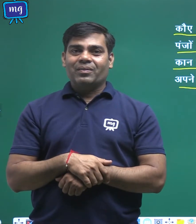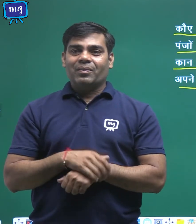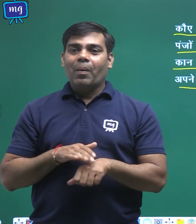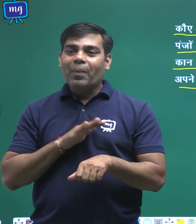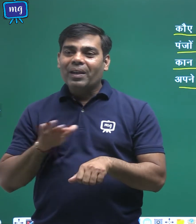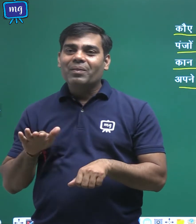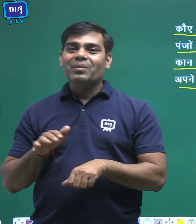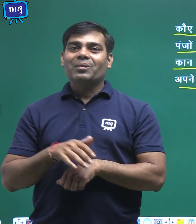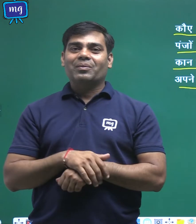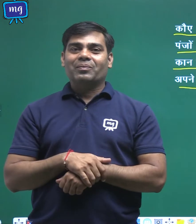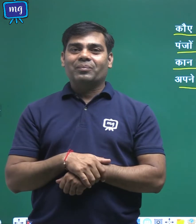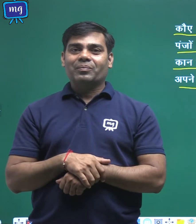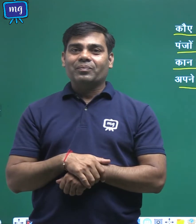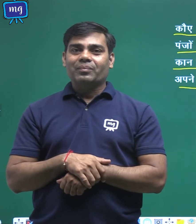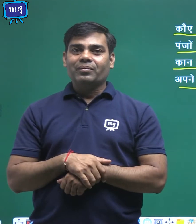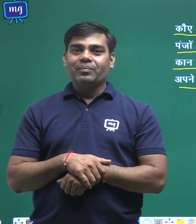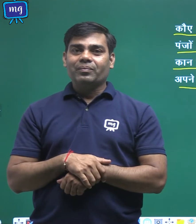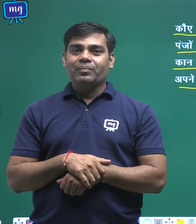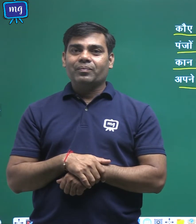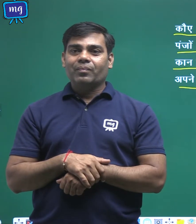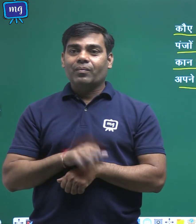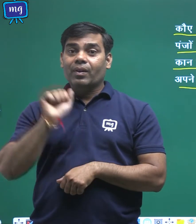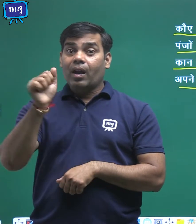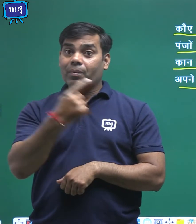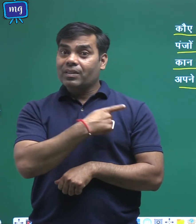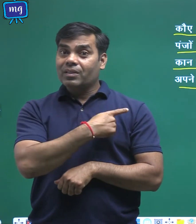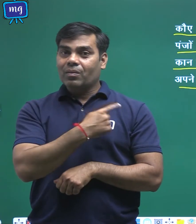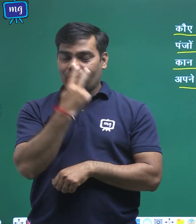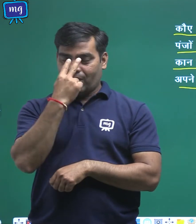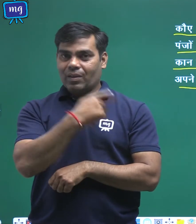प्यारे बच्चों, आप इस चित्र को देखो।